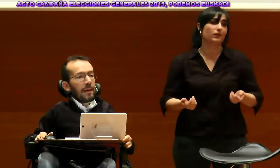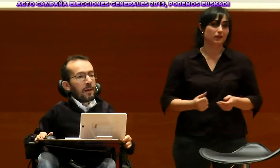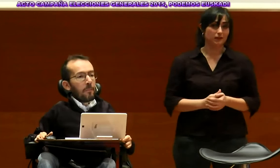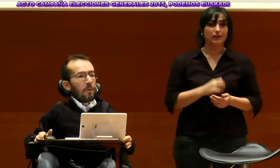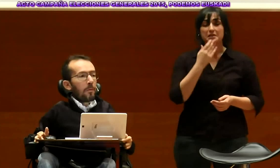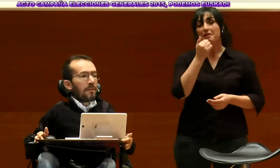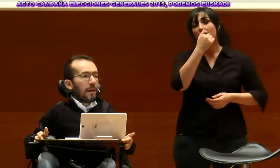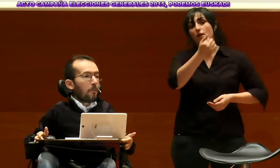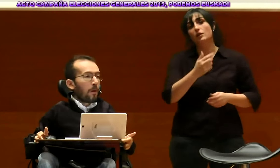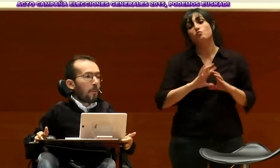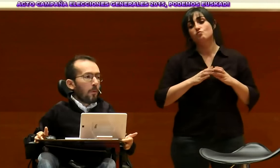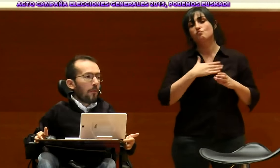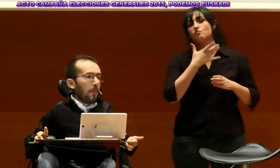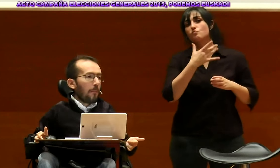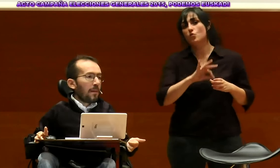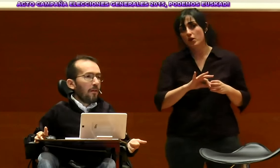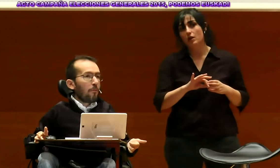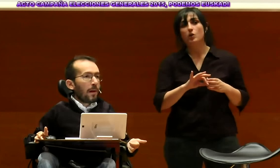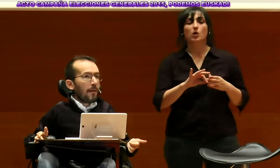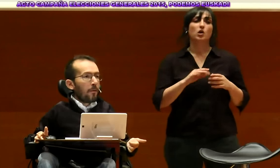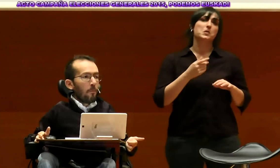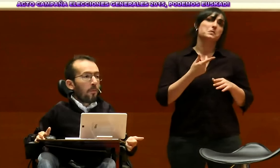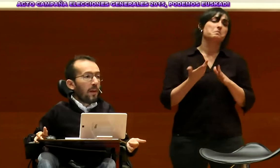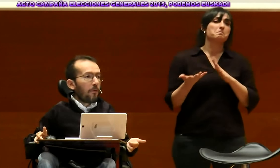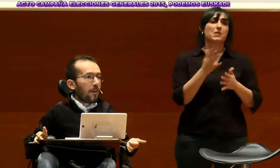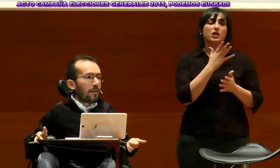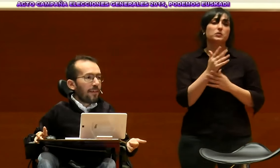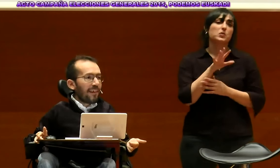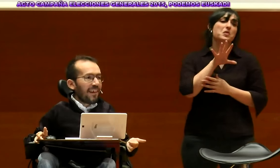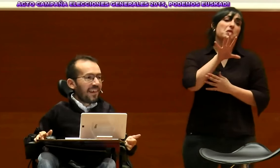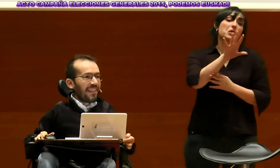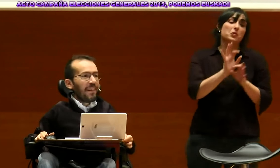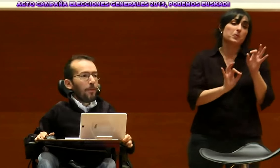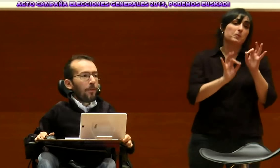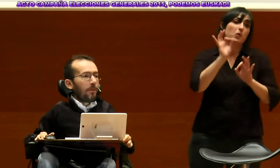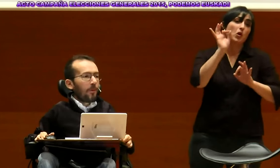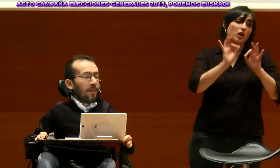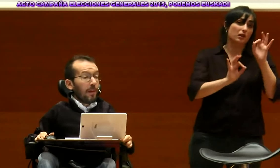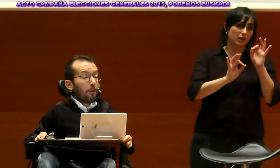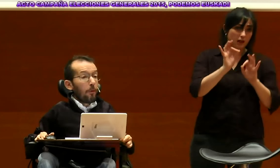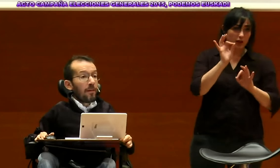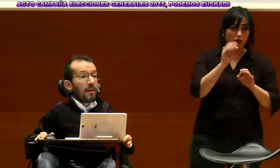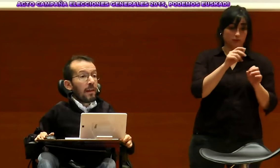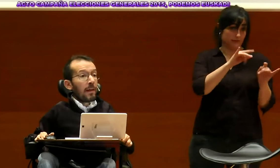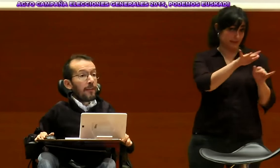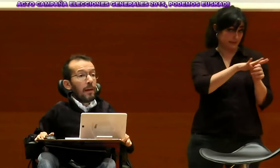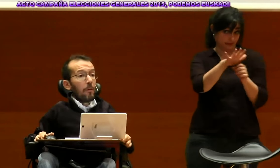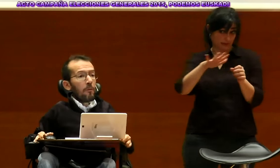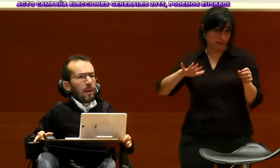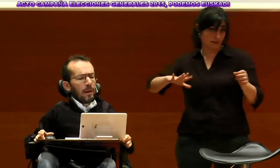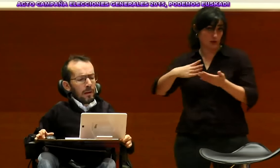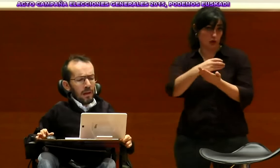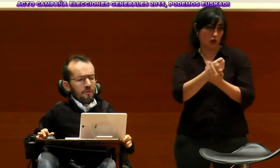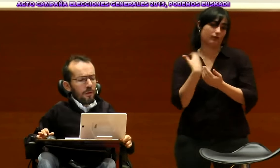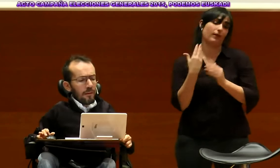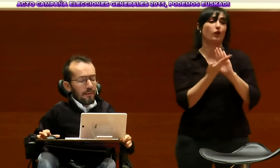que Podemos va a sacar un 9%, y realmente hay que sumar un 5 casi de todos los territorios que se han dejado